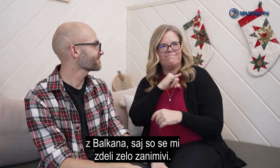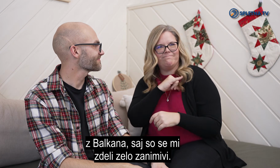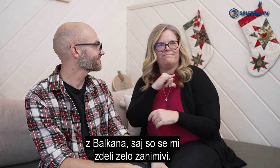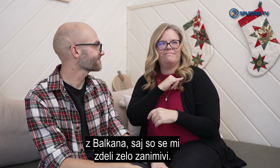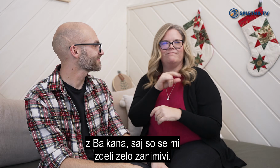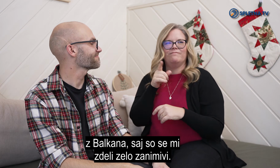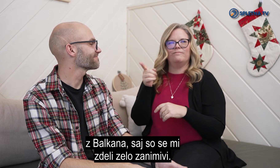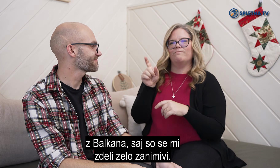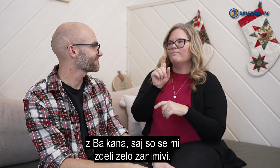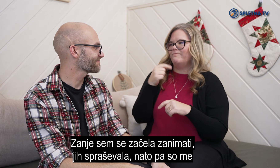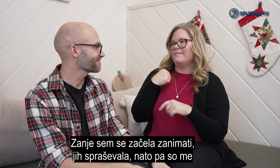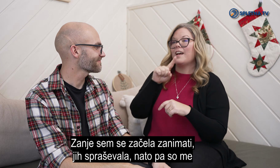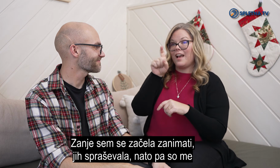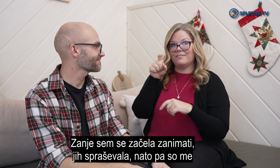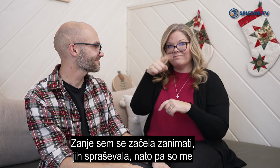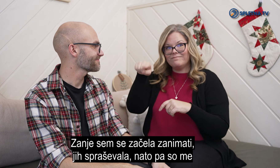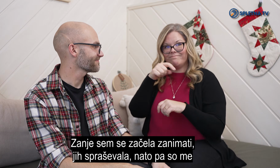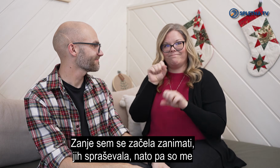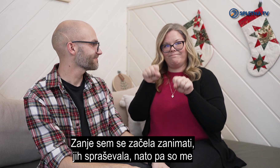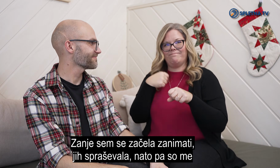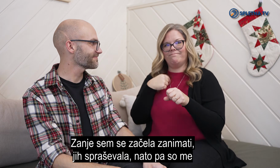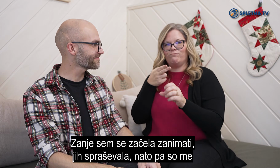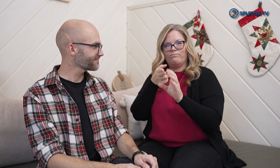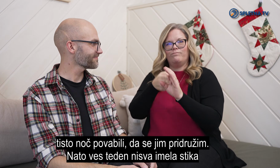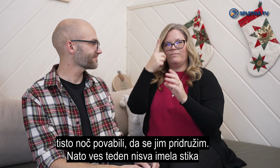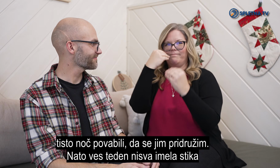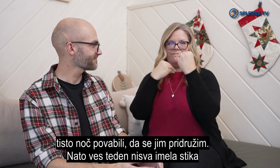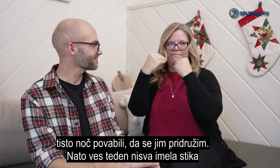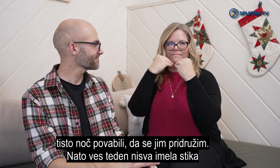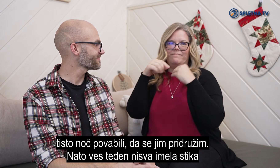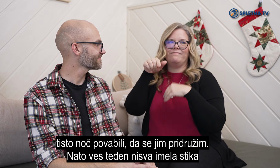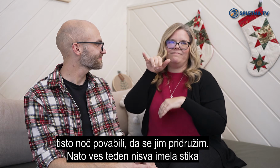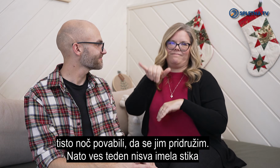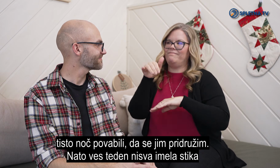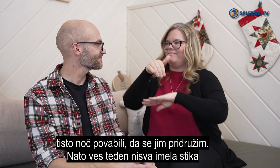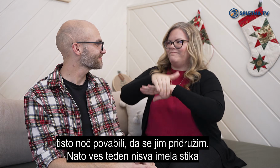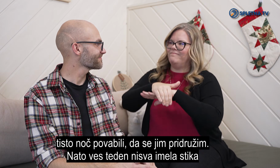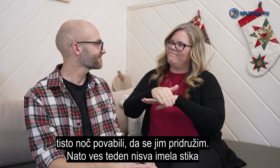Zanje sem se začela zanimati, jih spraševala, nato pa so me tisto noč povabili, da se jim pridružim.